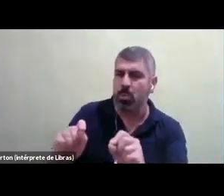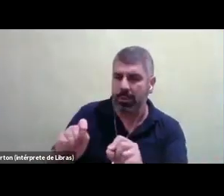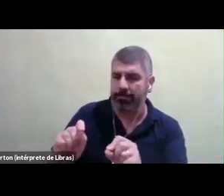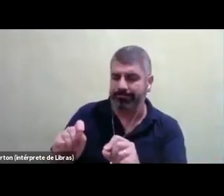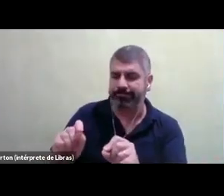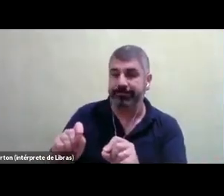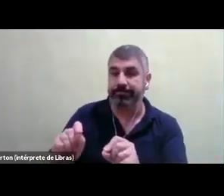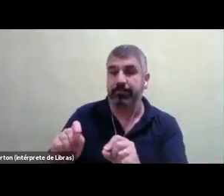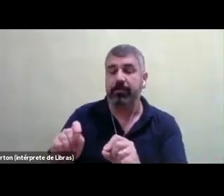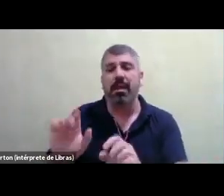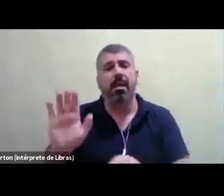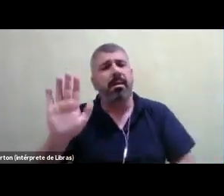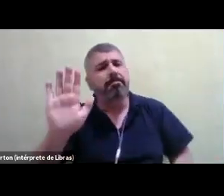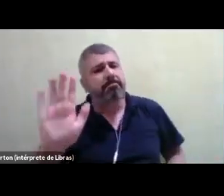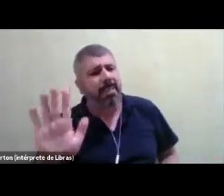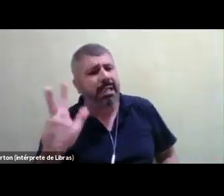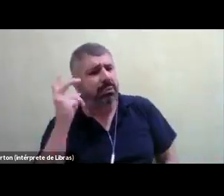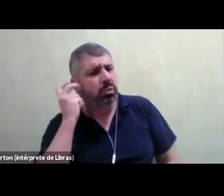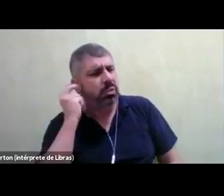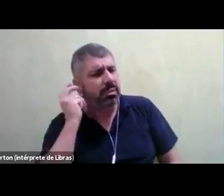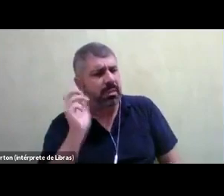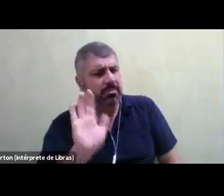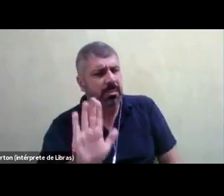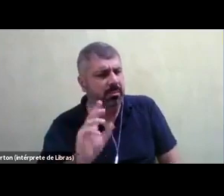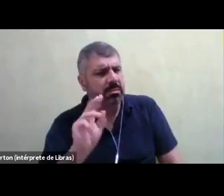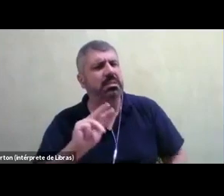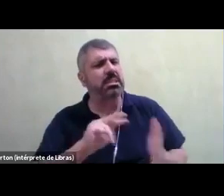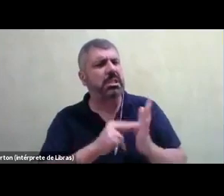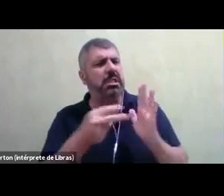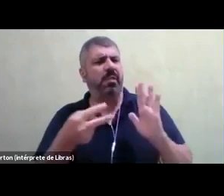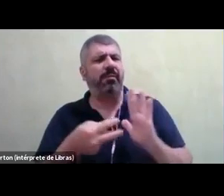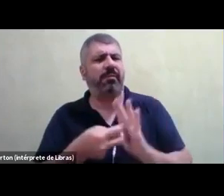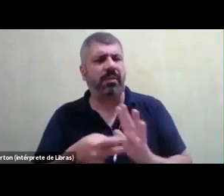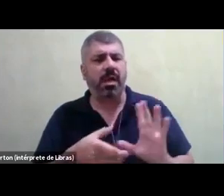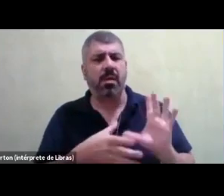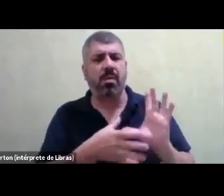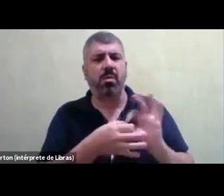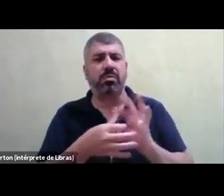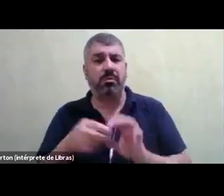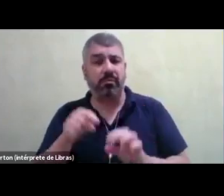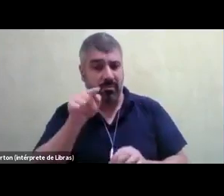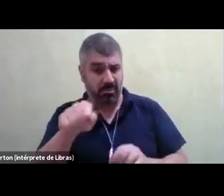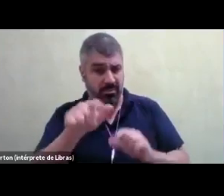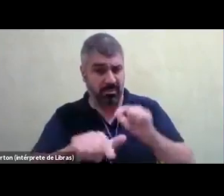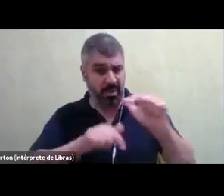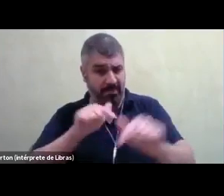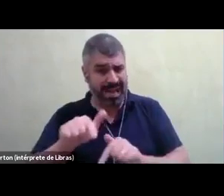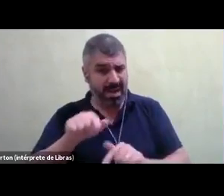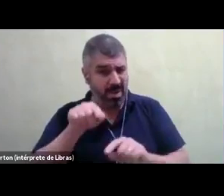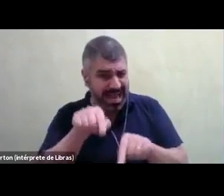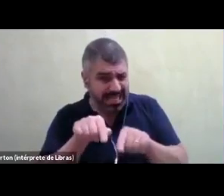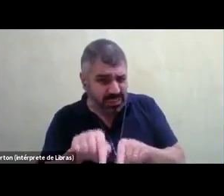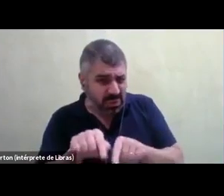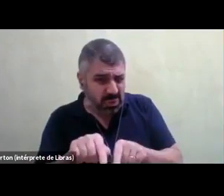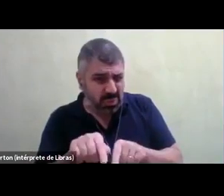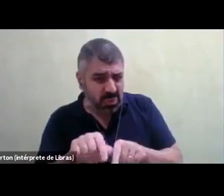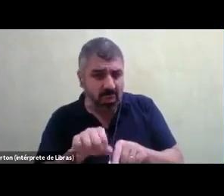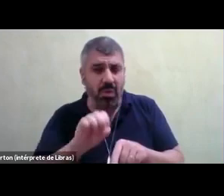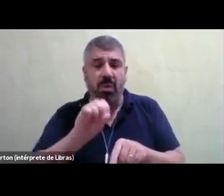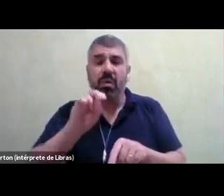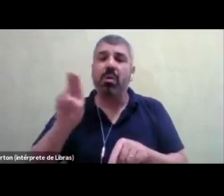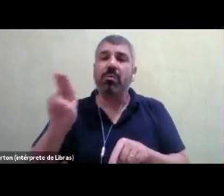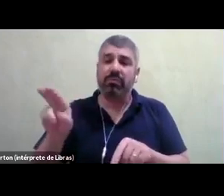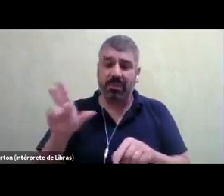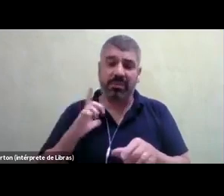mas espera lá, Antonieta, não está falando do contexto que você trabalha diretamente? Você já não está